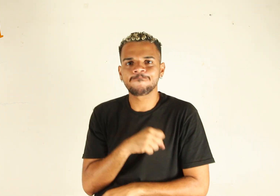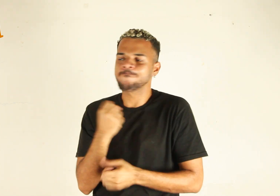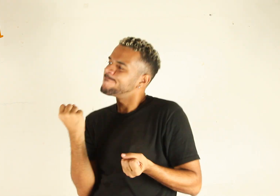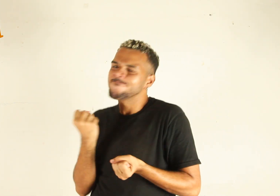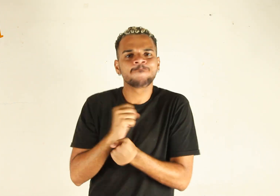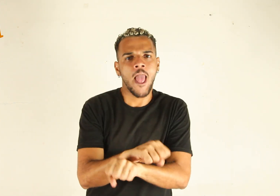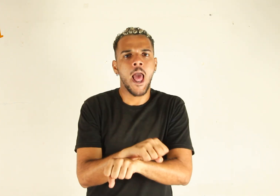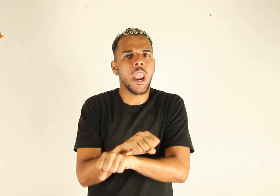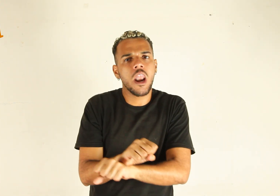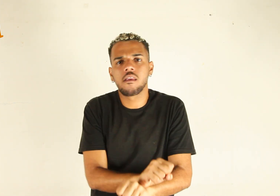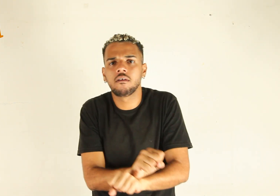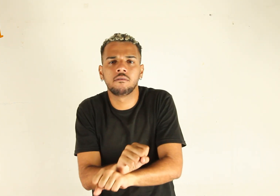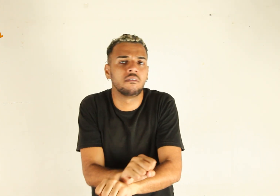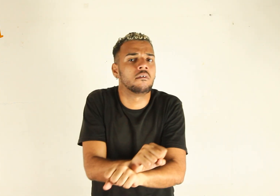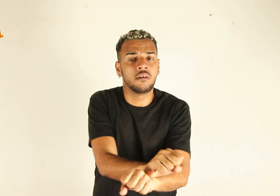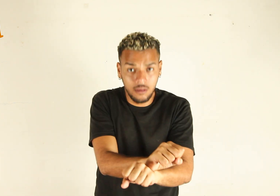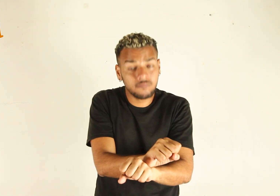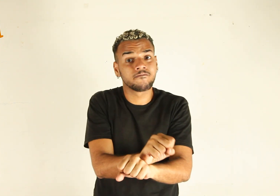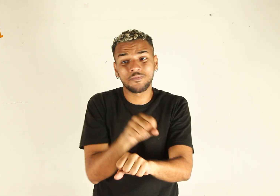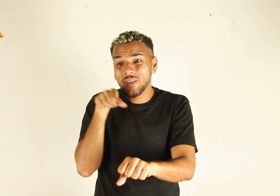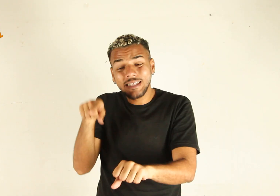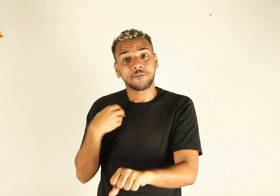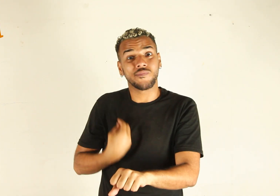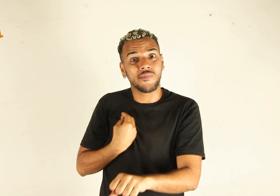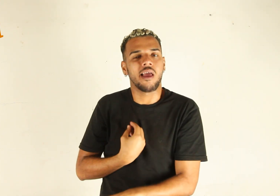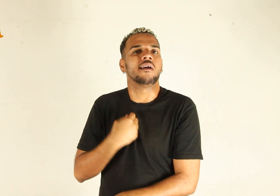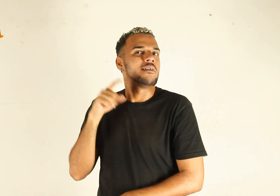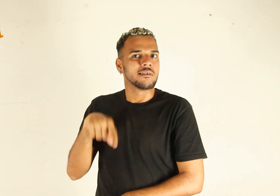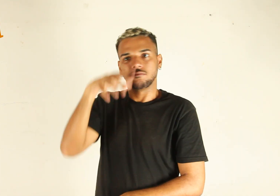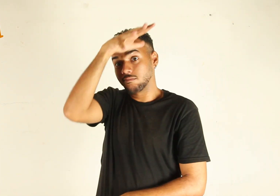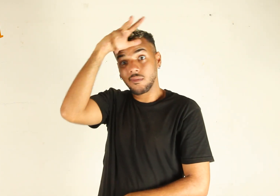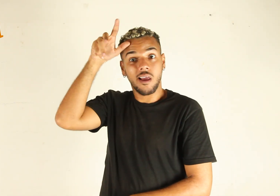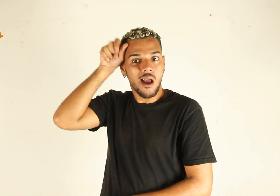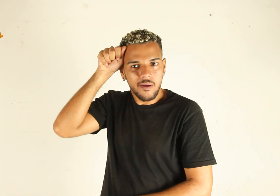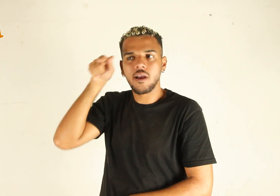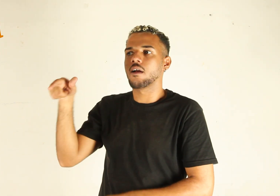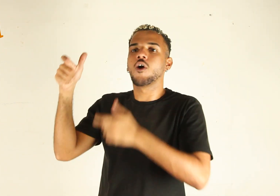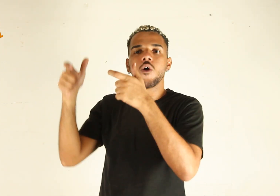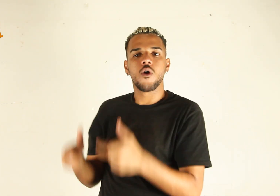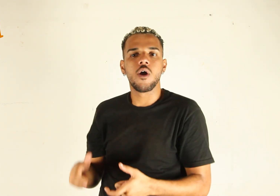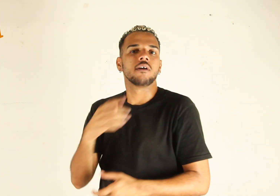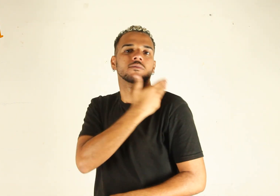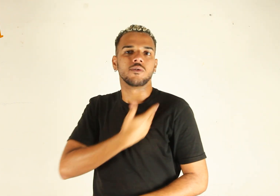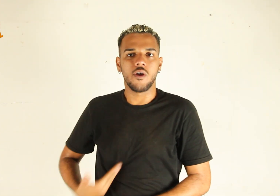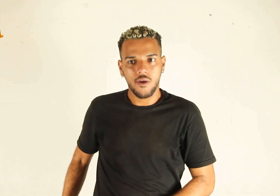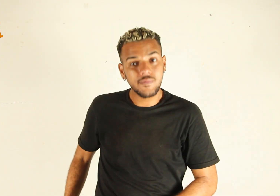no Brasil. Esse é o caso da capoeira, uma expressão afro-brasileira que envolve luta, dança,